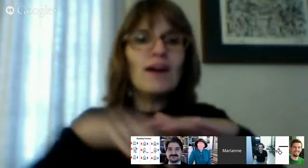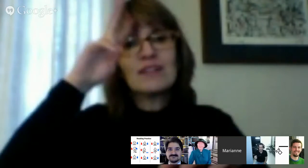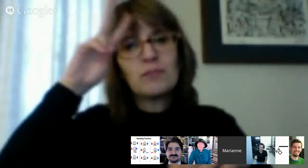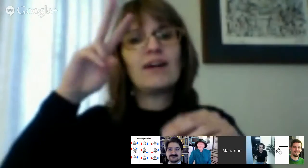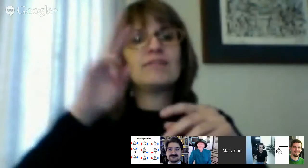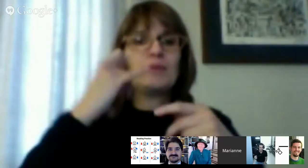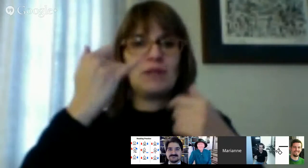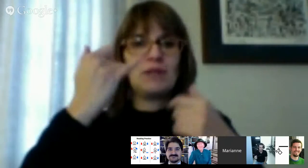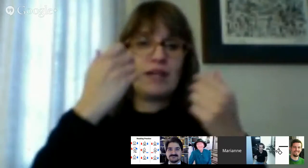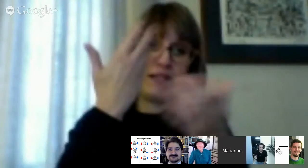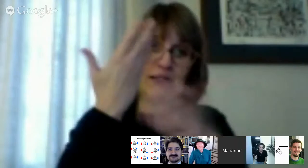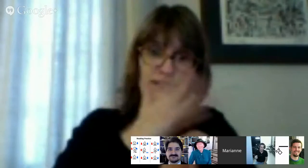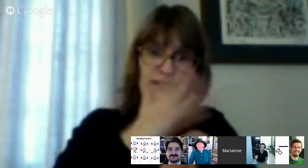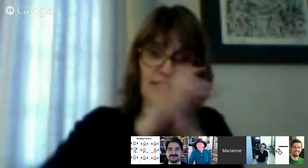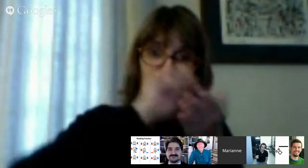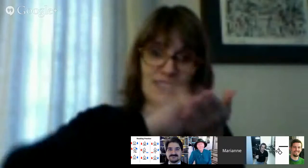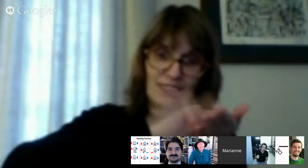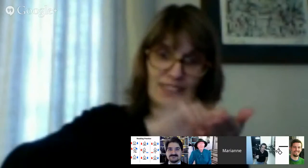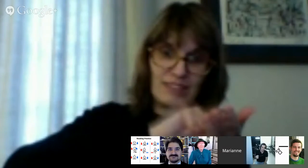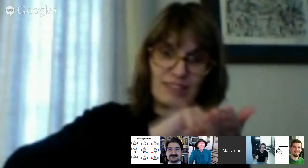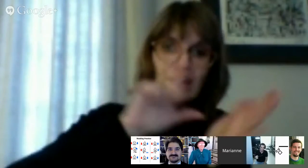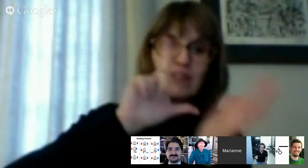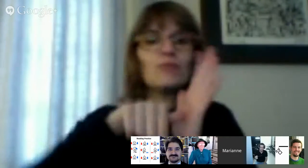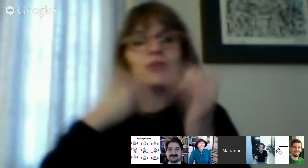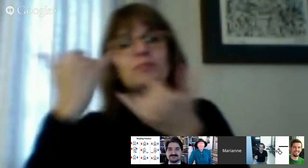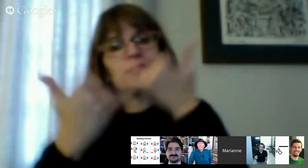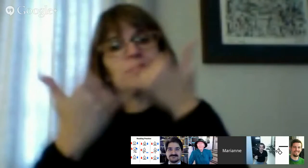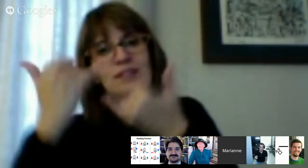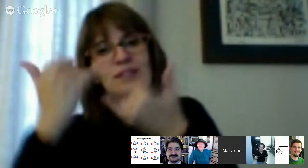nós praticamos o movimento.